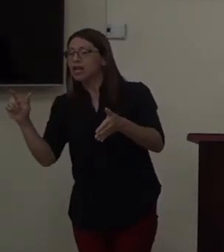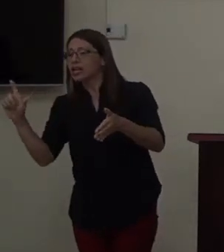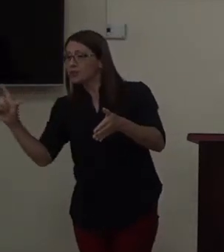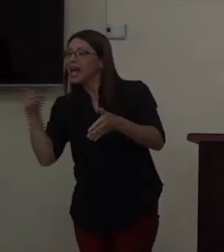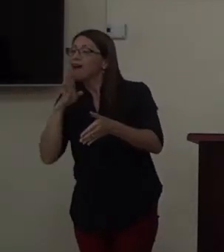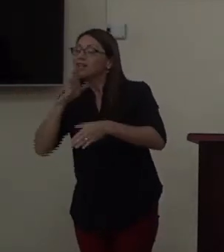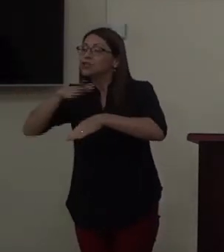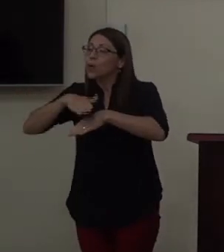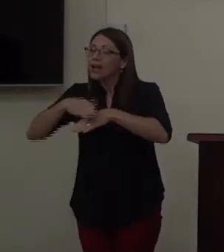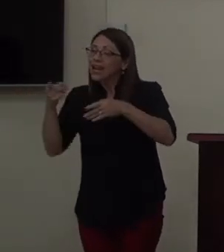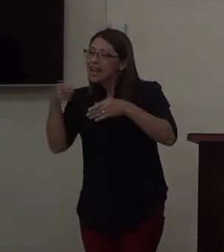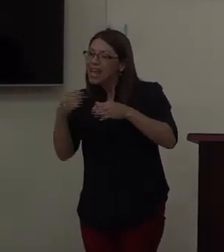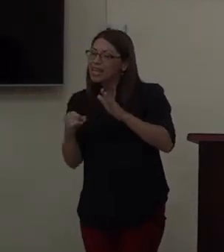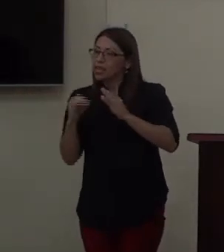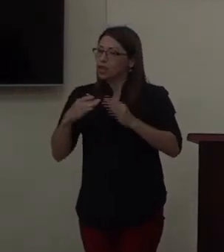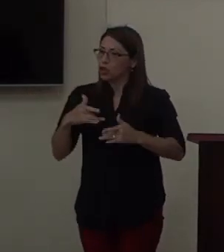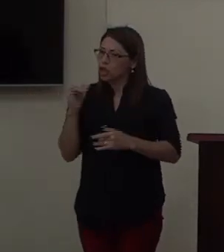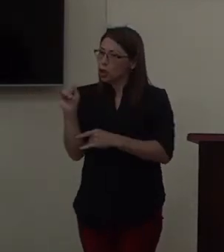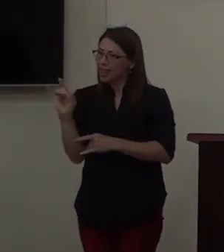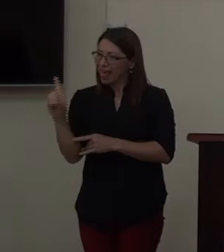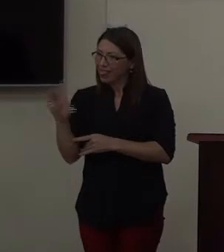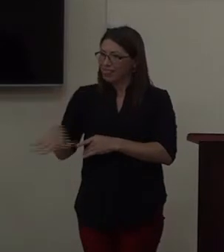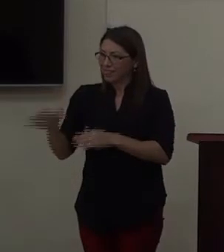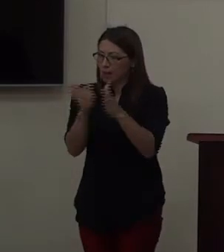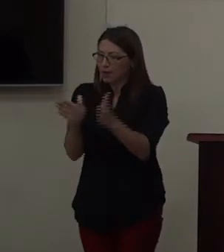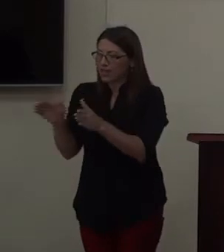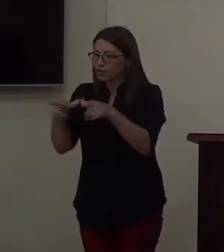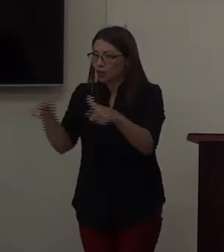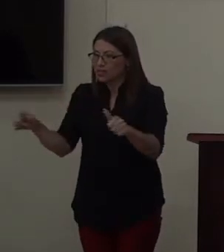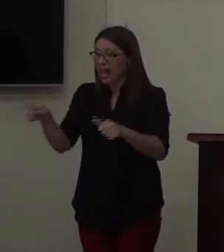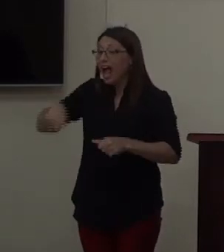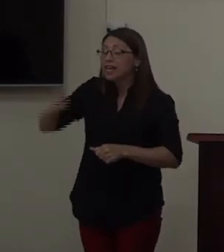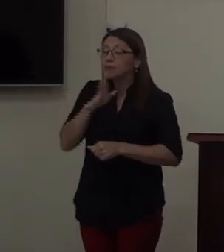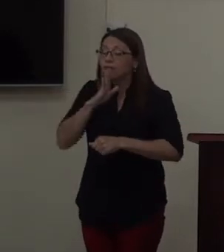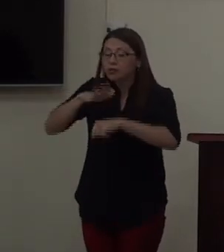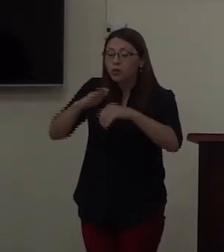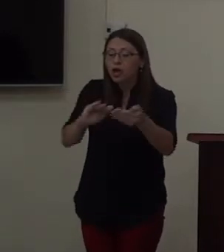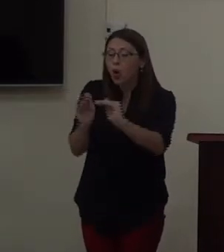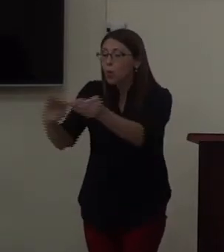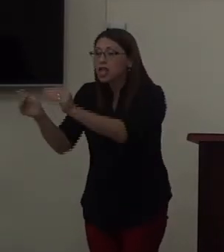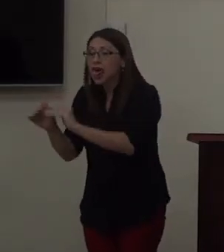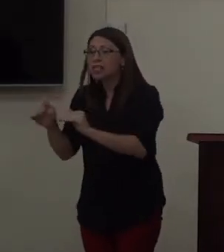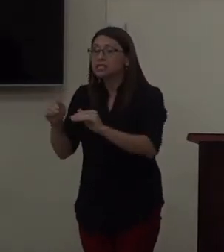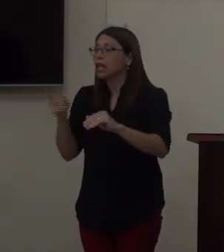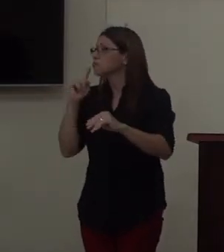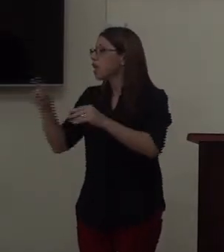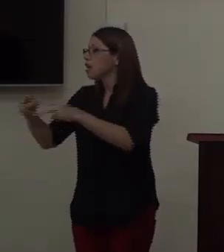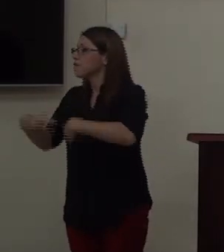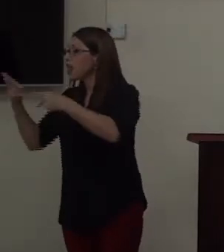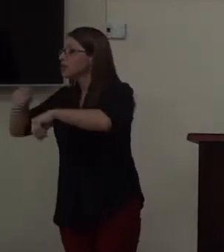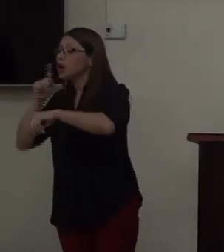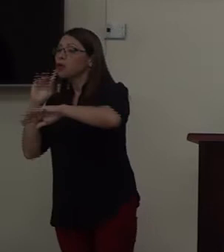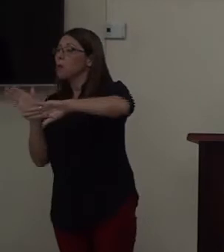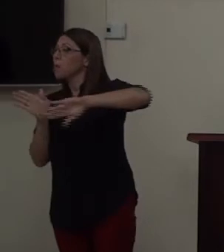decir, estamos hablando de comunidades que históricamente han quedado al margen de la vida nacional, más bien han